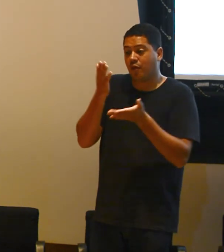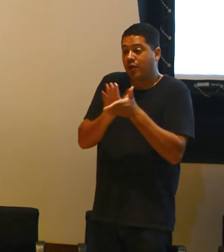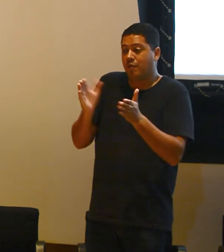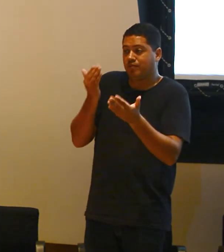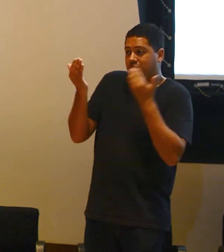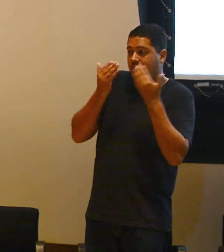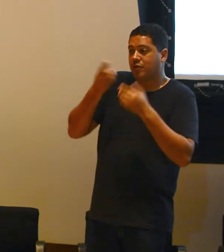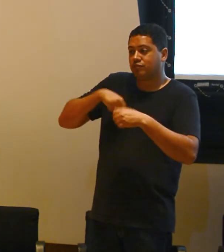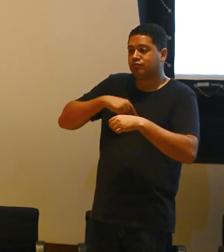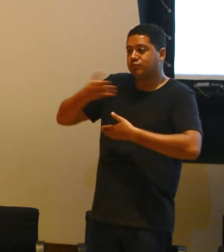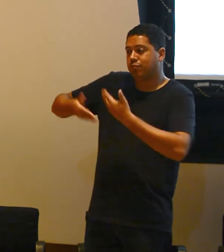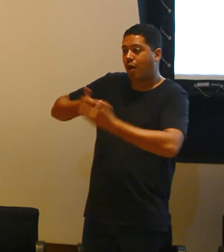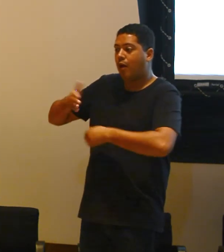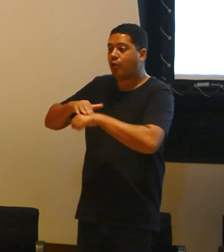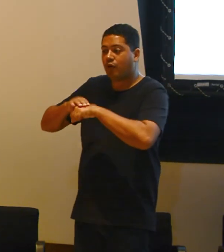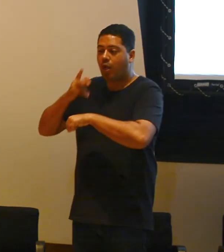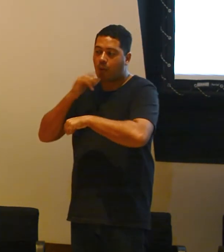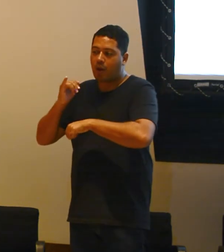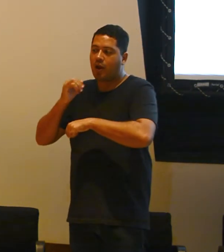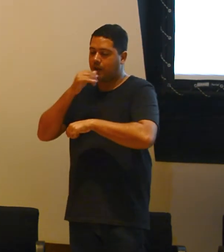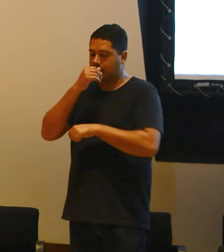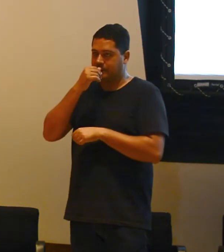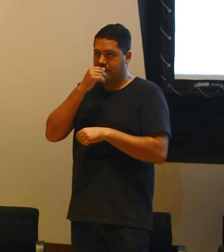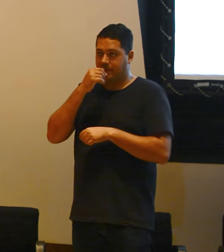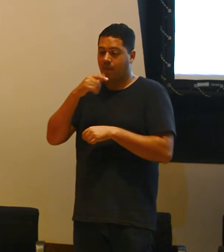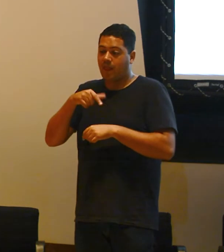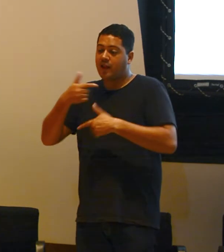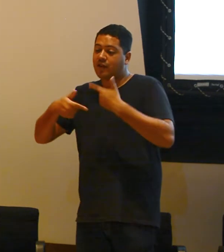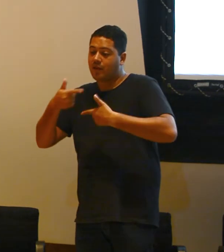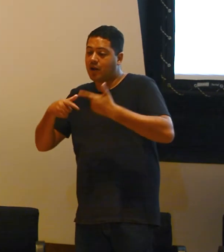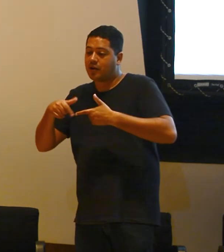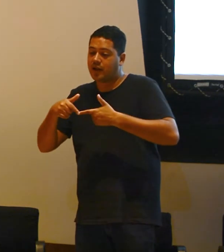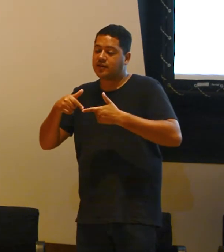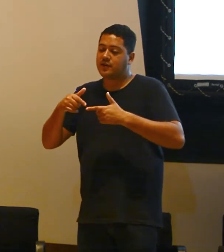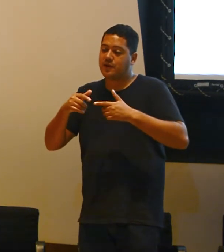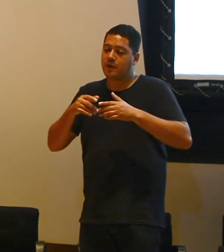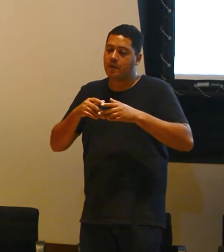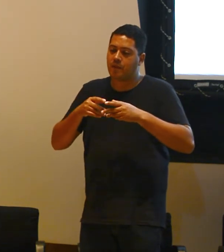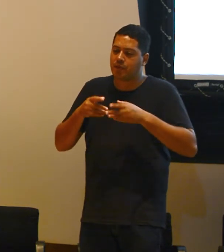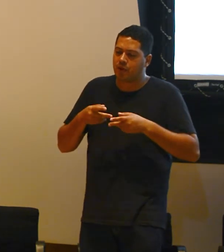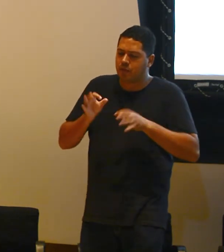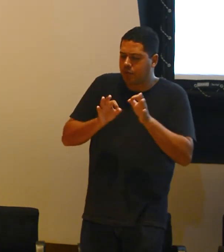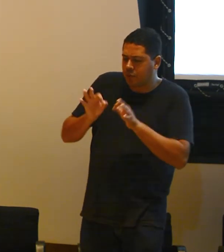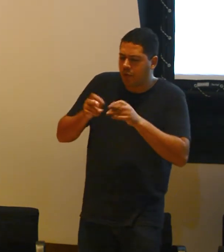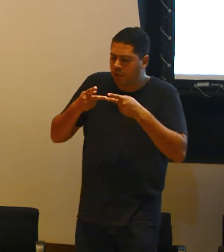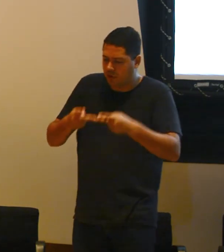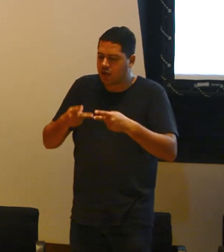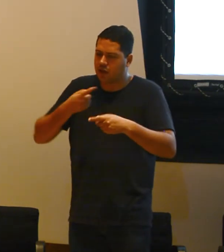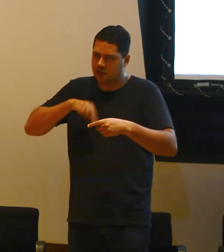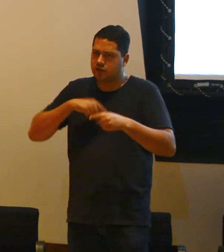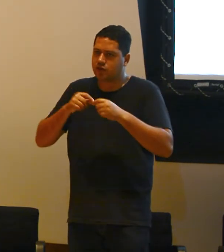Então, esse trabalho, esse planejamento que nós tivemos hoje, você precisa levar para o dia a dia